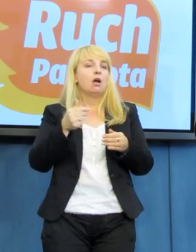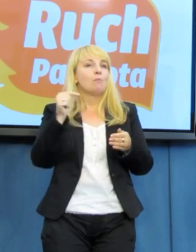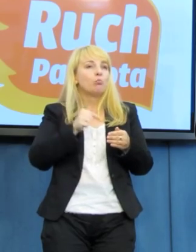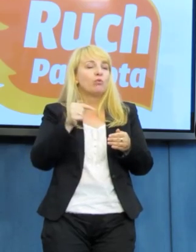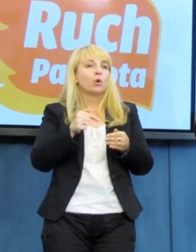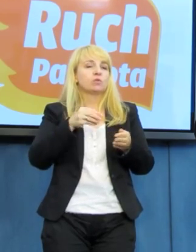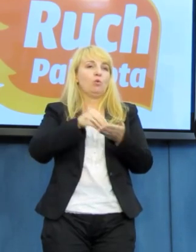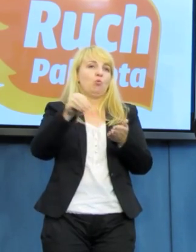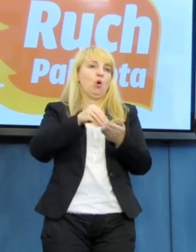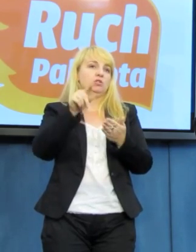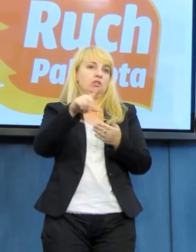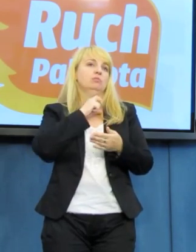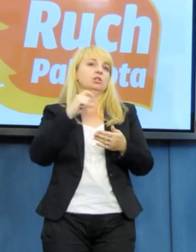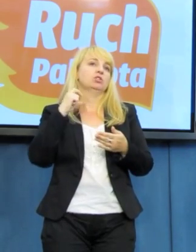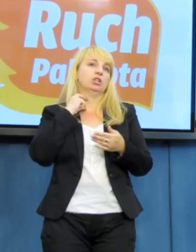teologów.